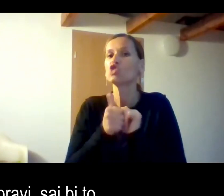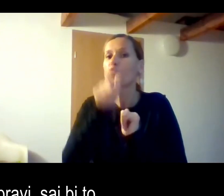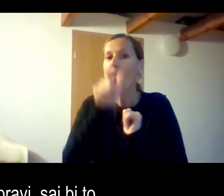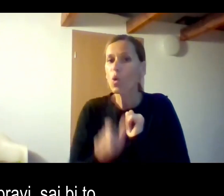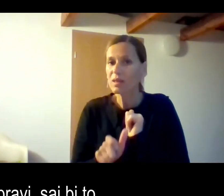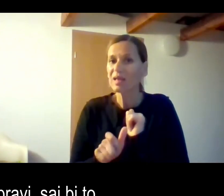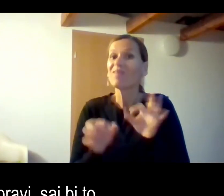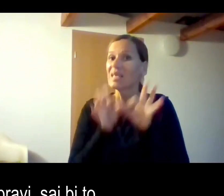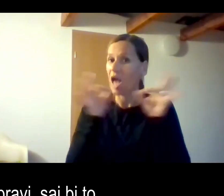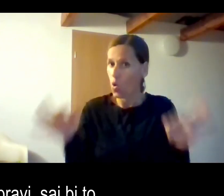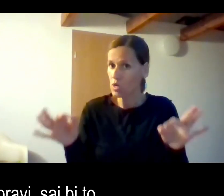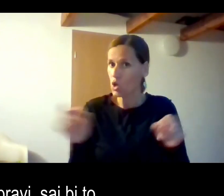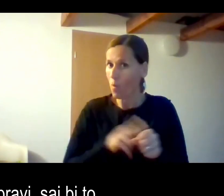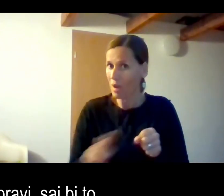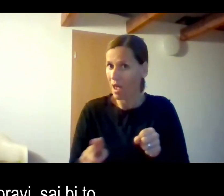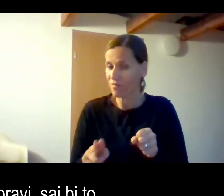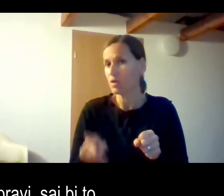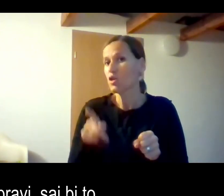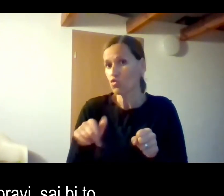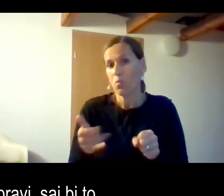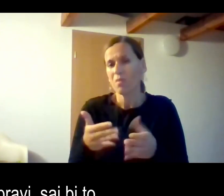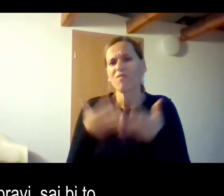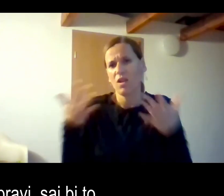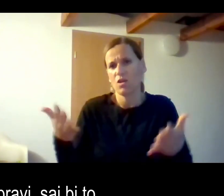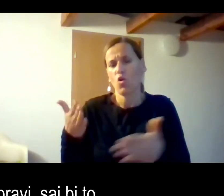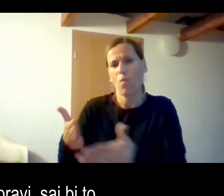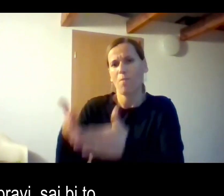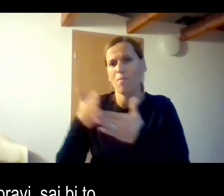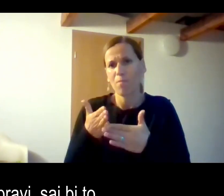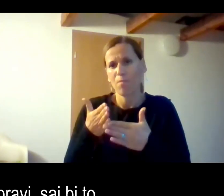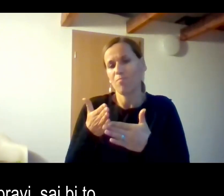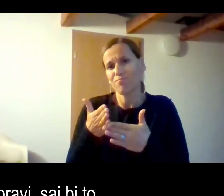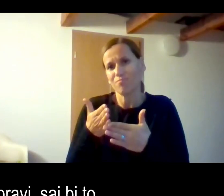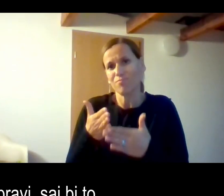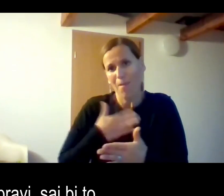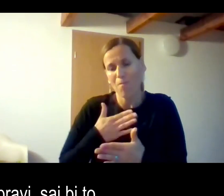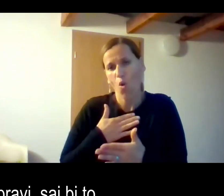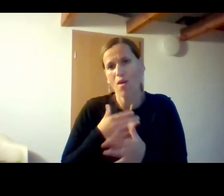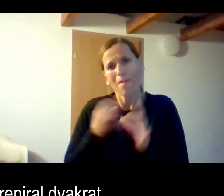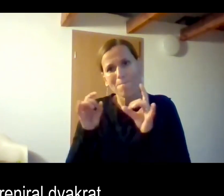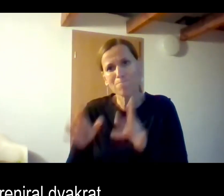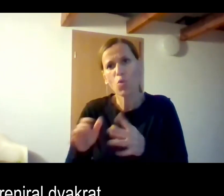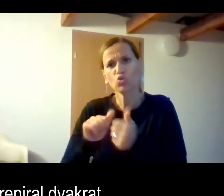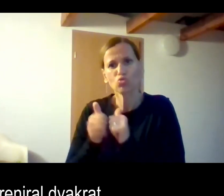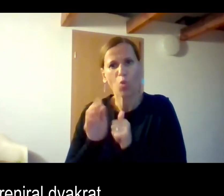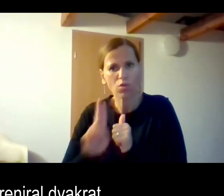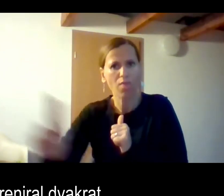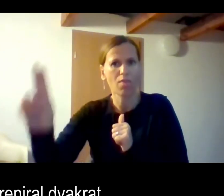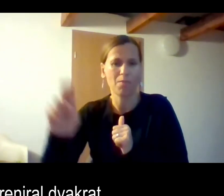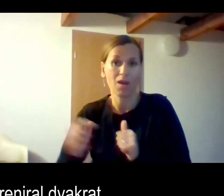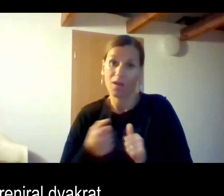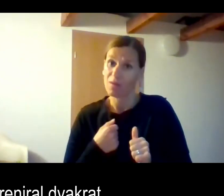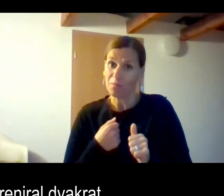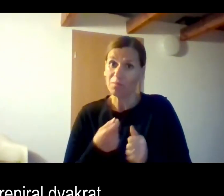upravi, da bi to zelo veliko pripomoglo na svoji športni poti. Lahko bi namreč treniral